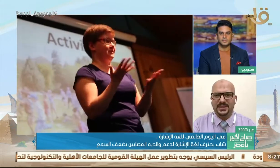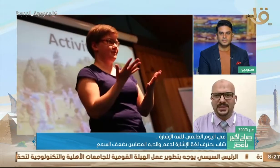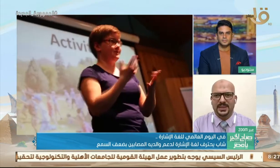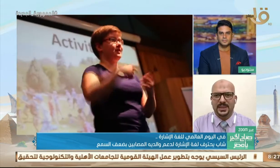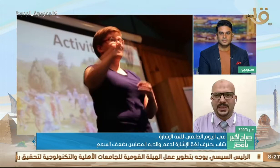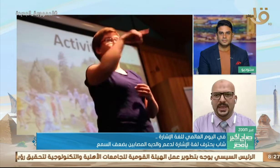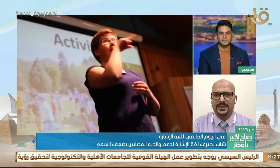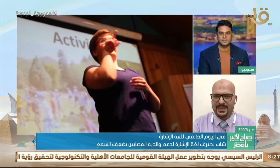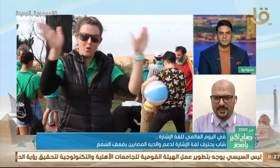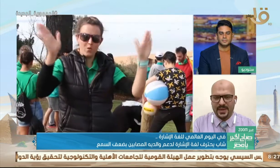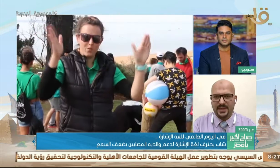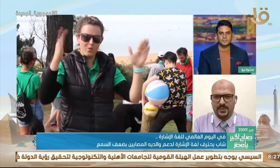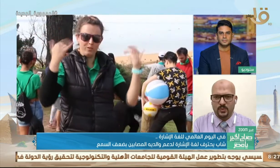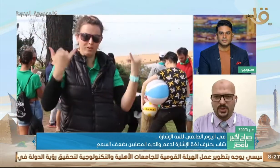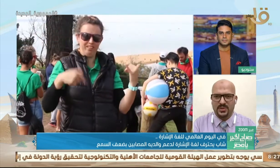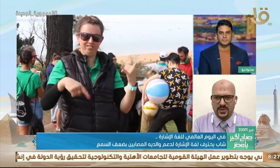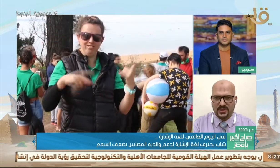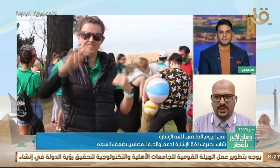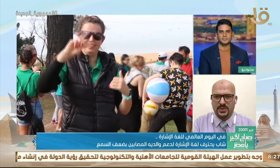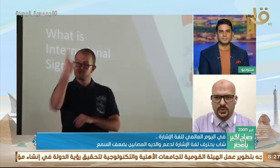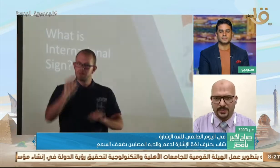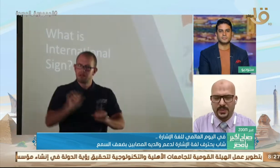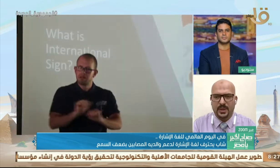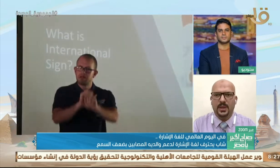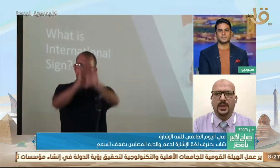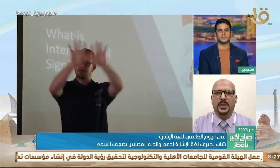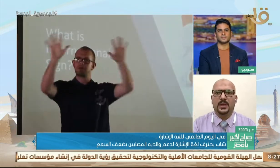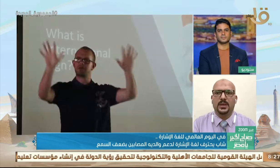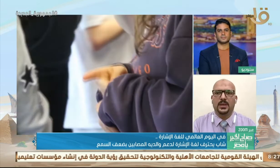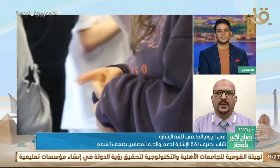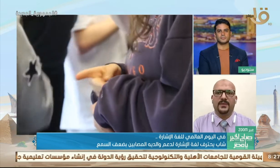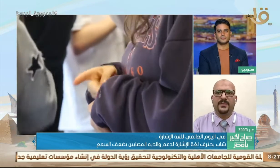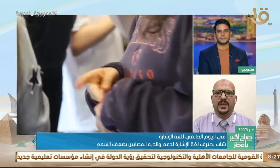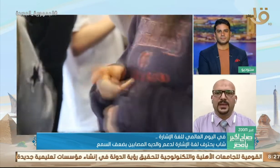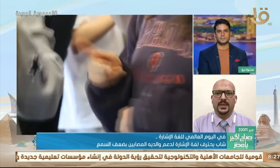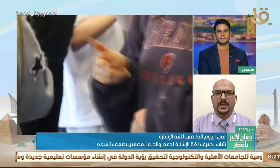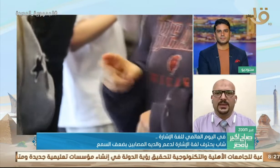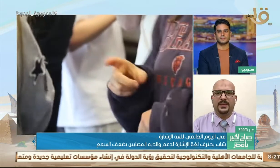مع والدي إحدى الجمعيات المتخصصة للصم،